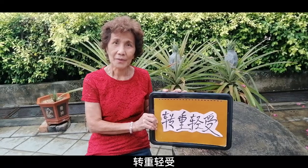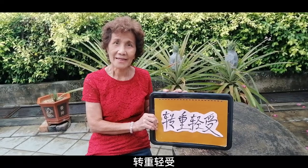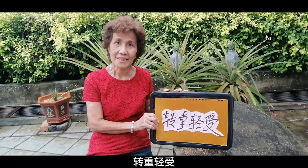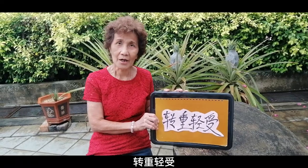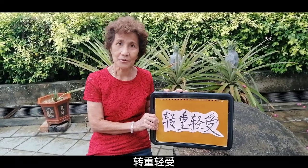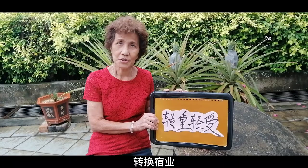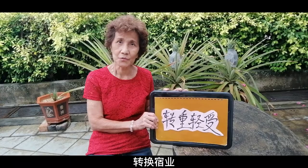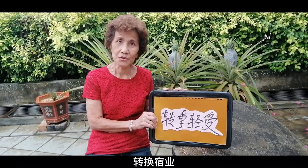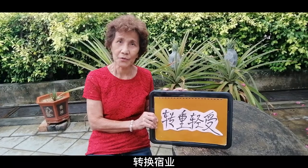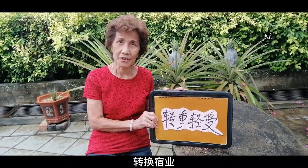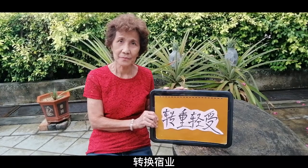节省，勤俭节约，